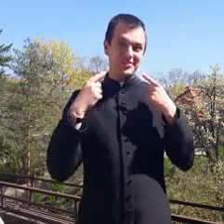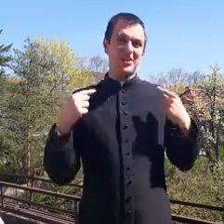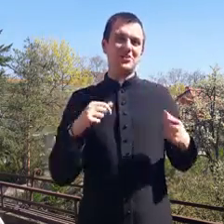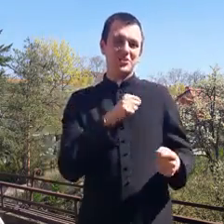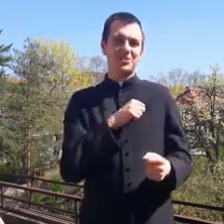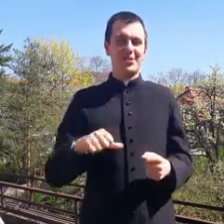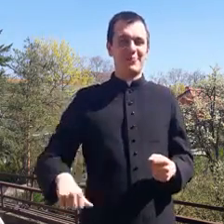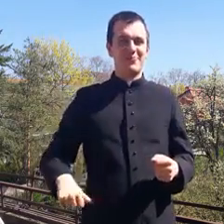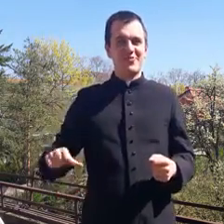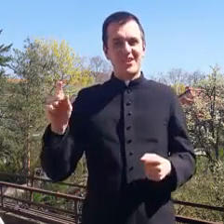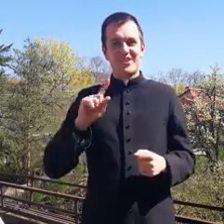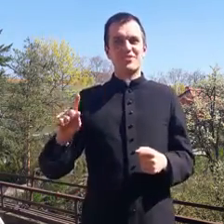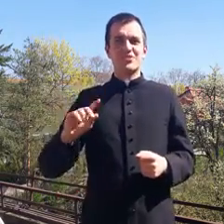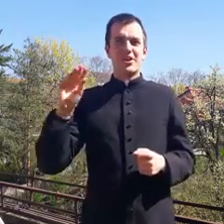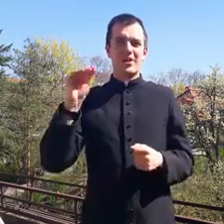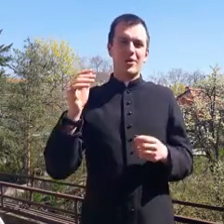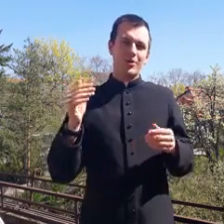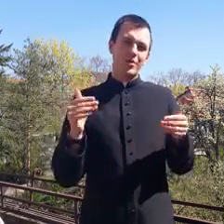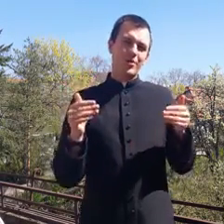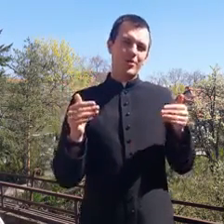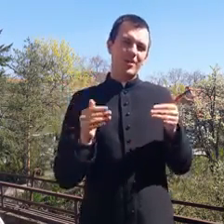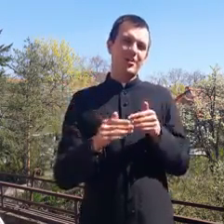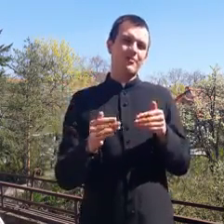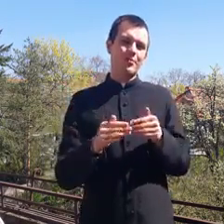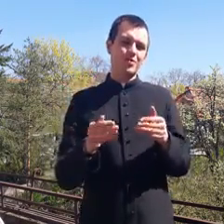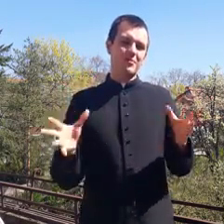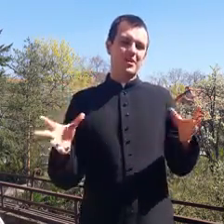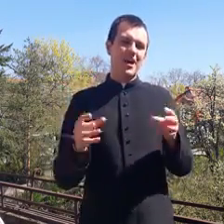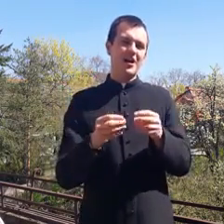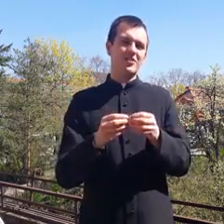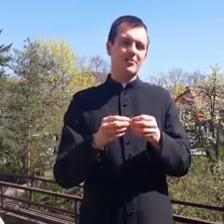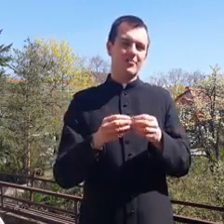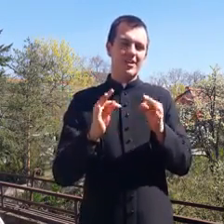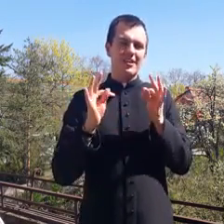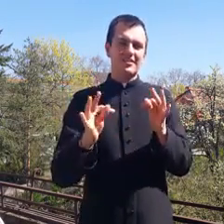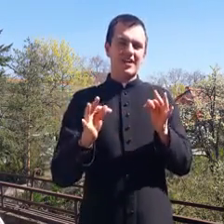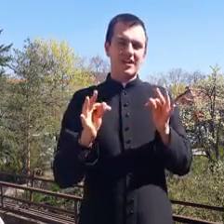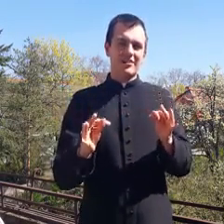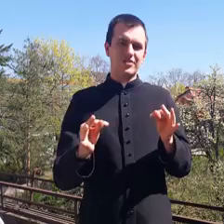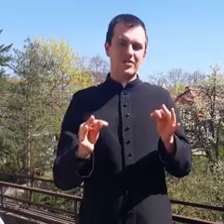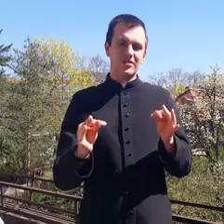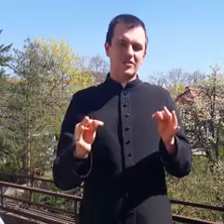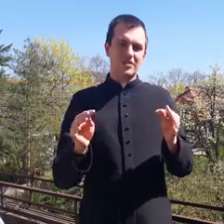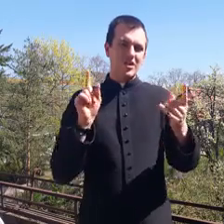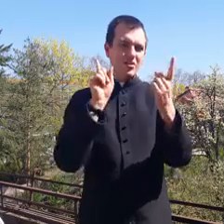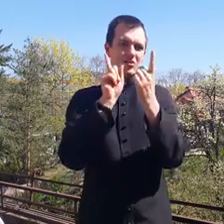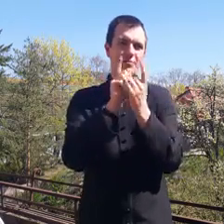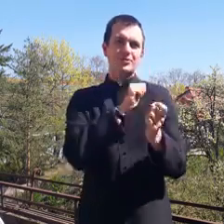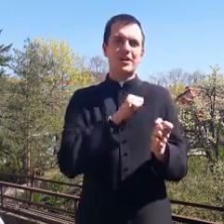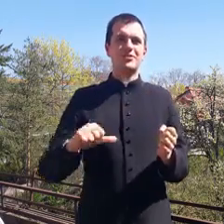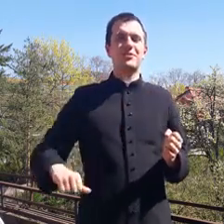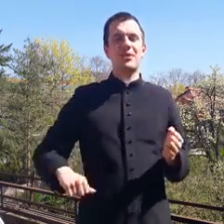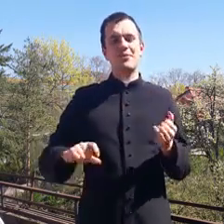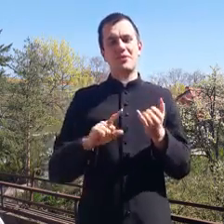nie interesuj się że możemy razem teraz spotkać się i